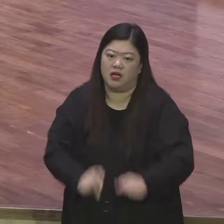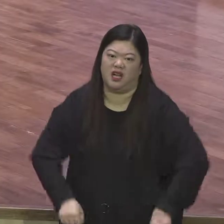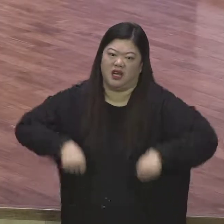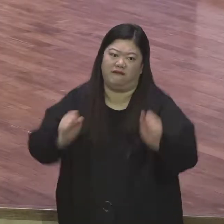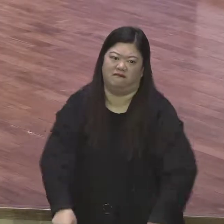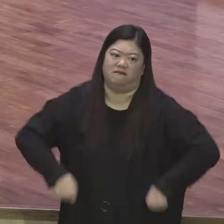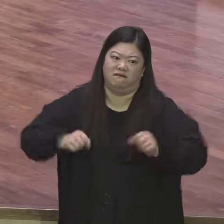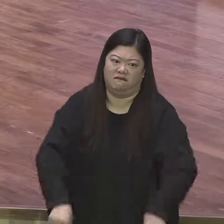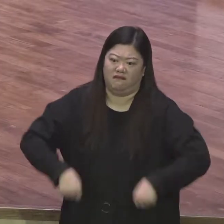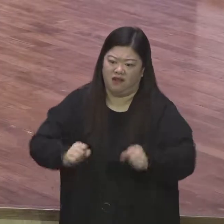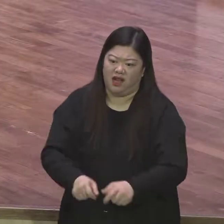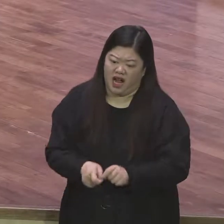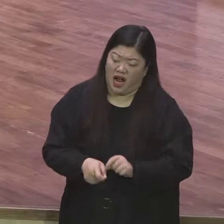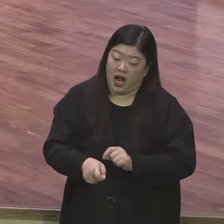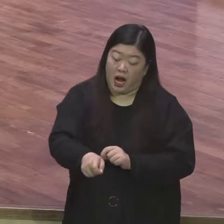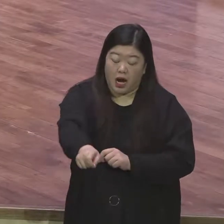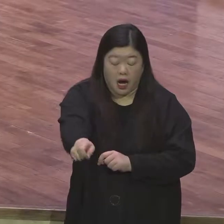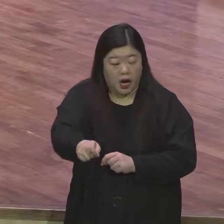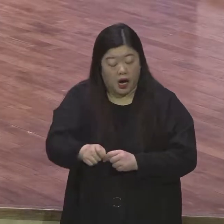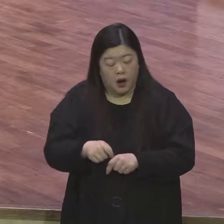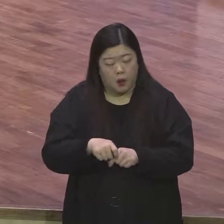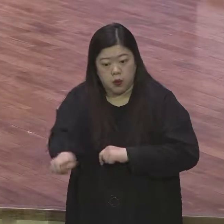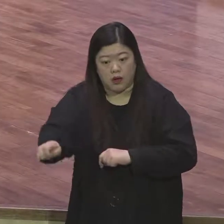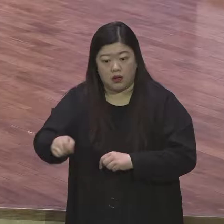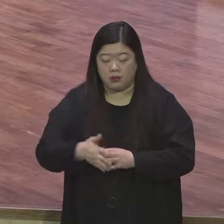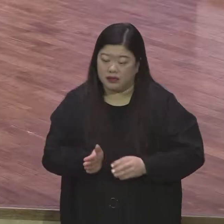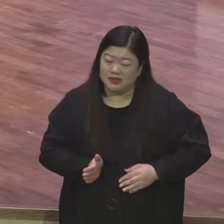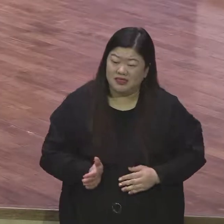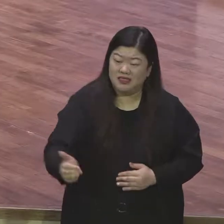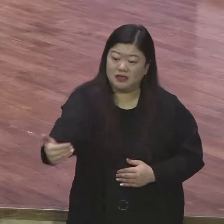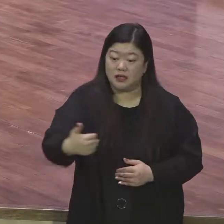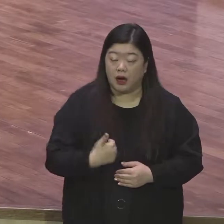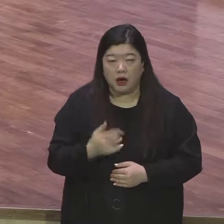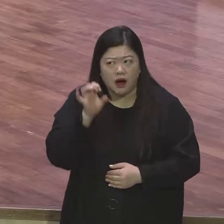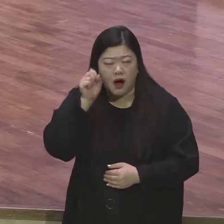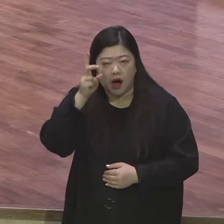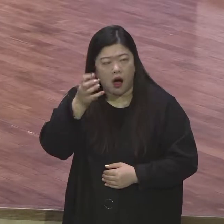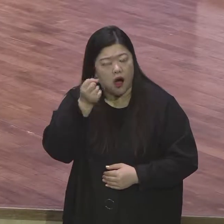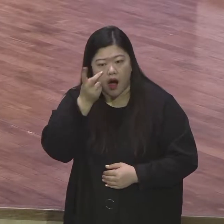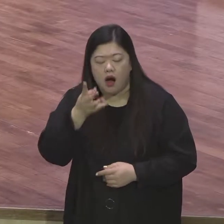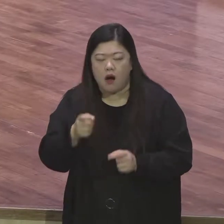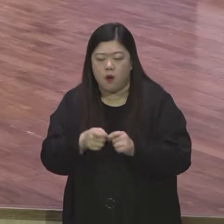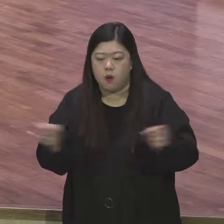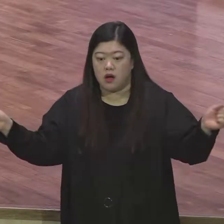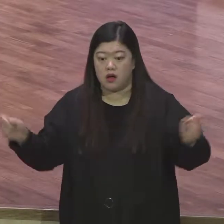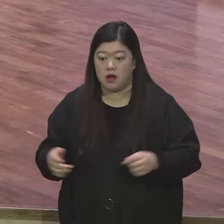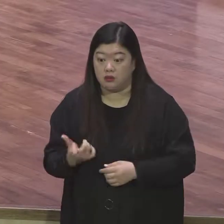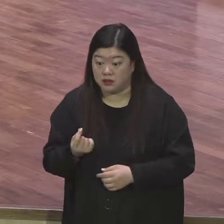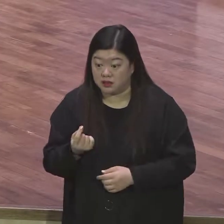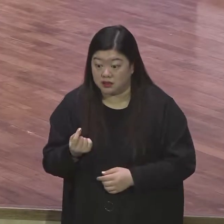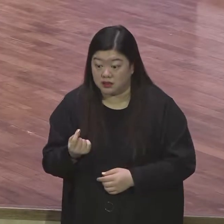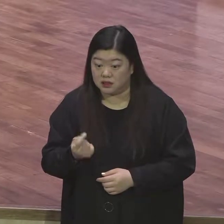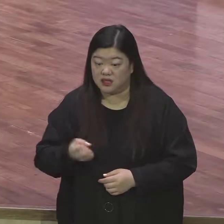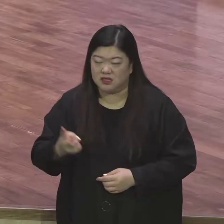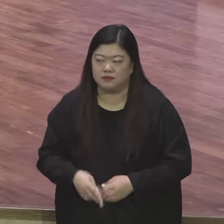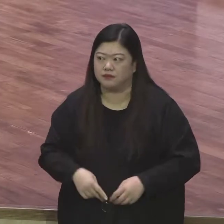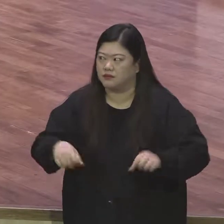이 빌립보에서 로마까지 왔다 갔다 한다. 보통 일이 아니 생명 거는